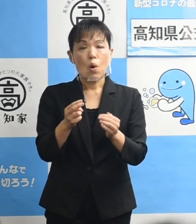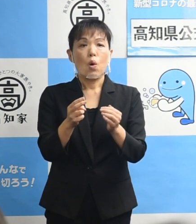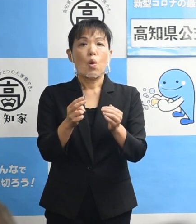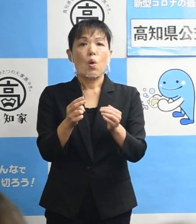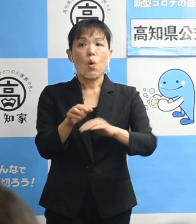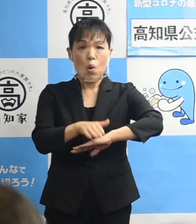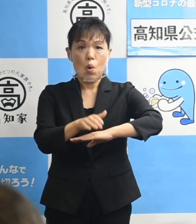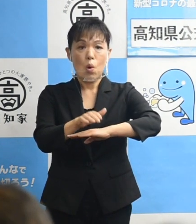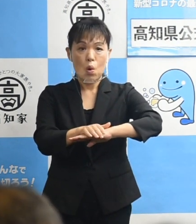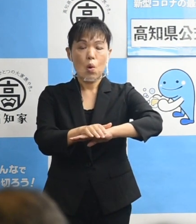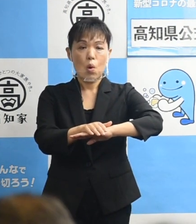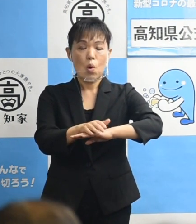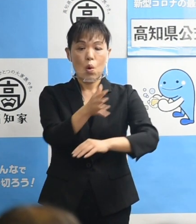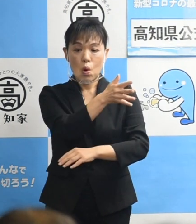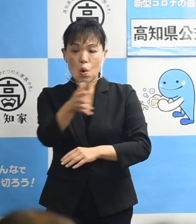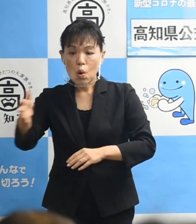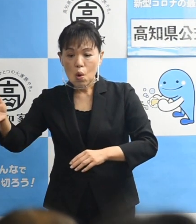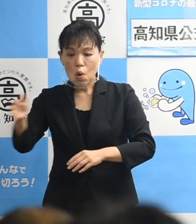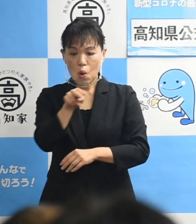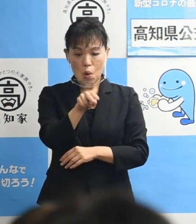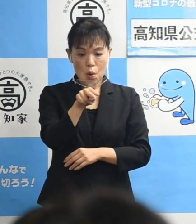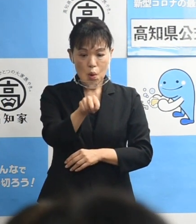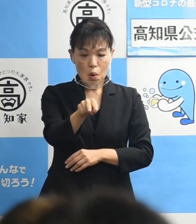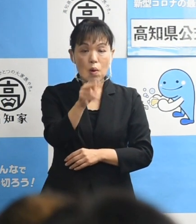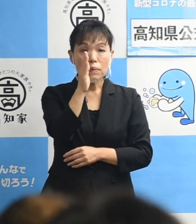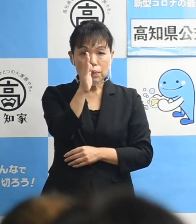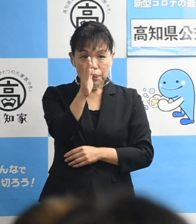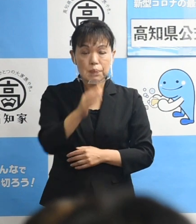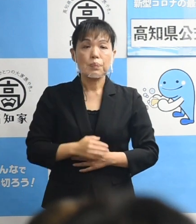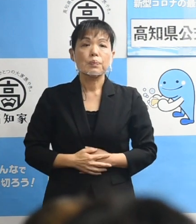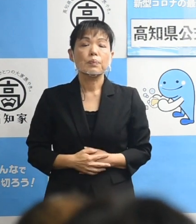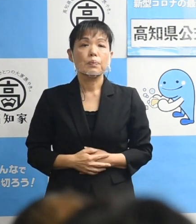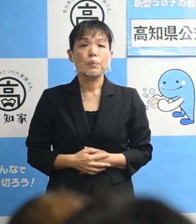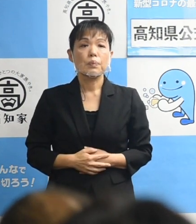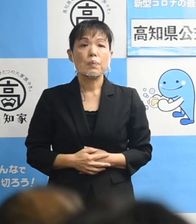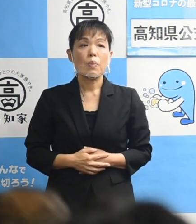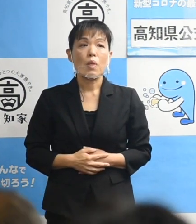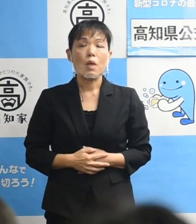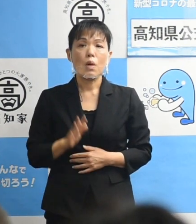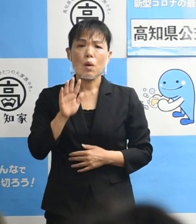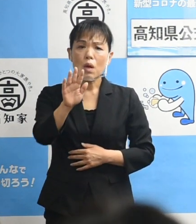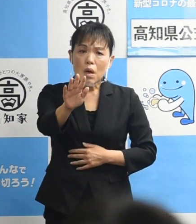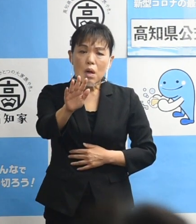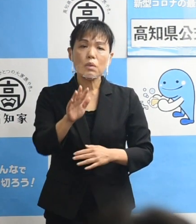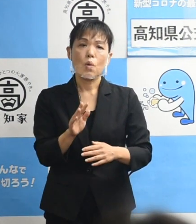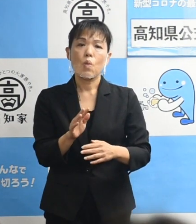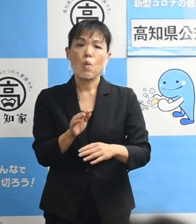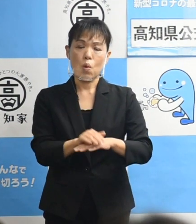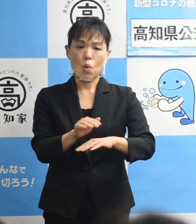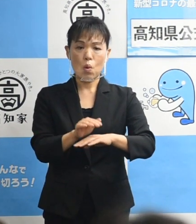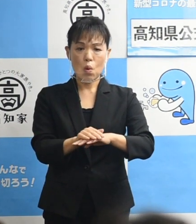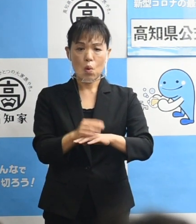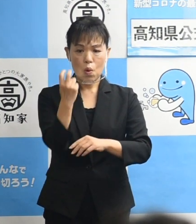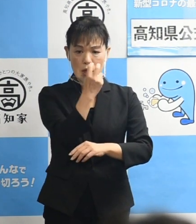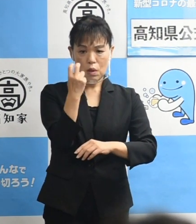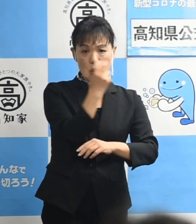横長の資料をご覧をいただければというふうに思います。今後の対応方針を検